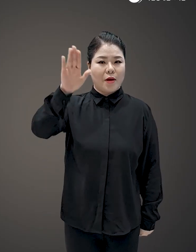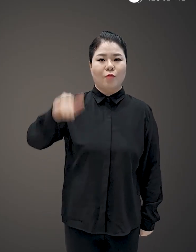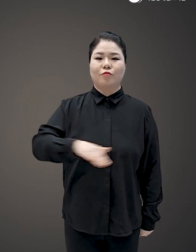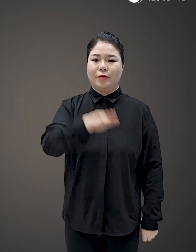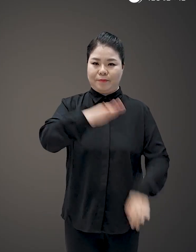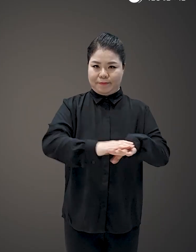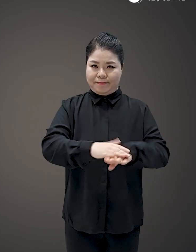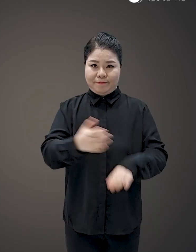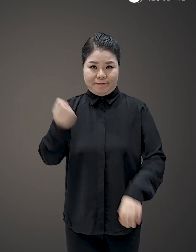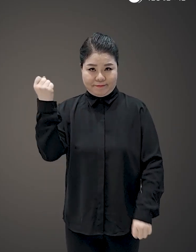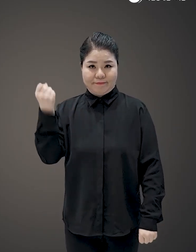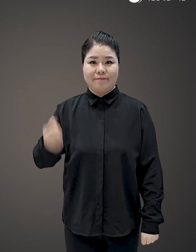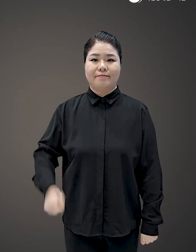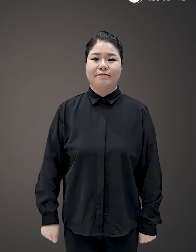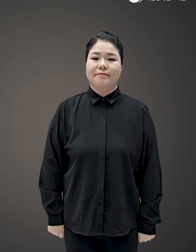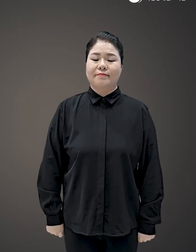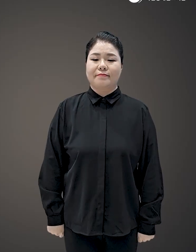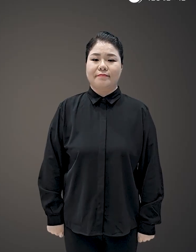우리의 손에 달렸다.